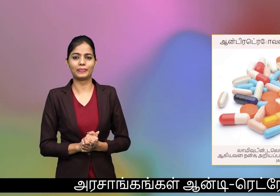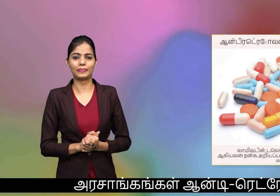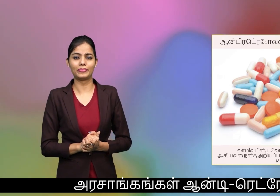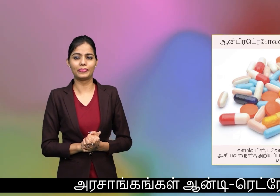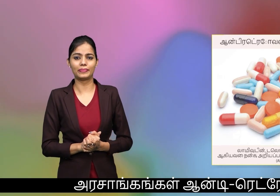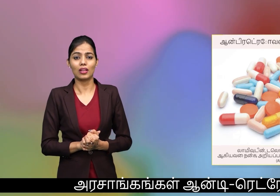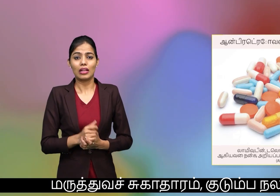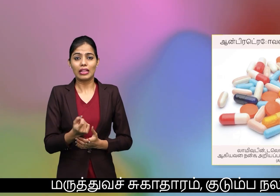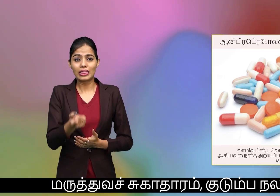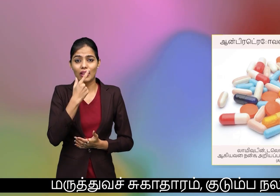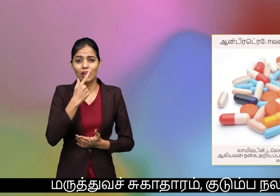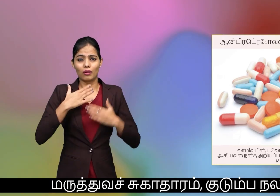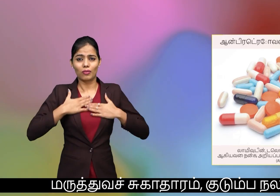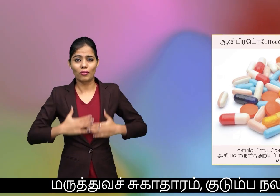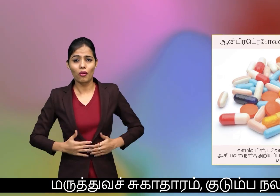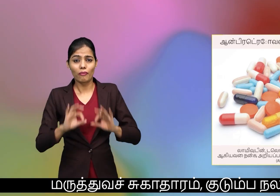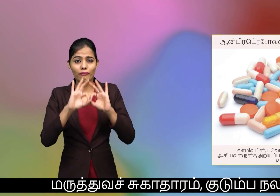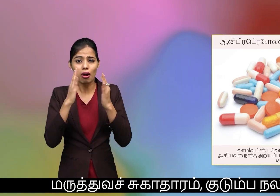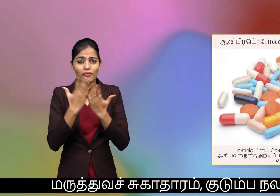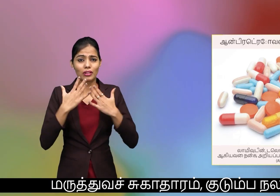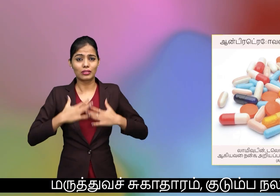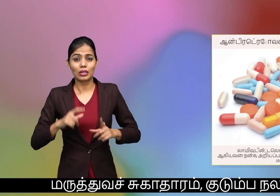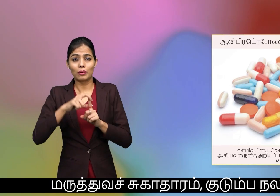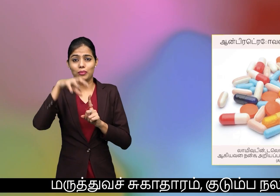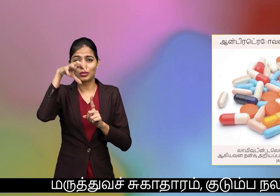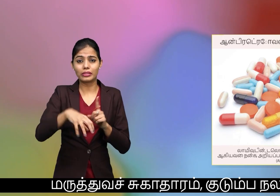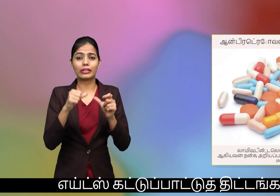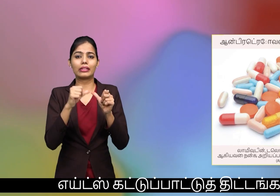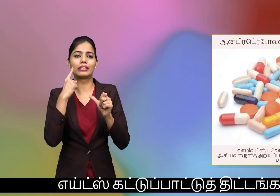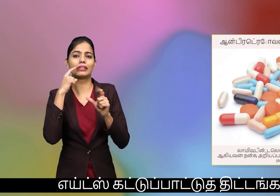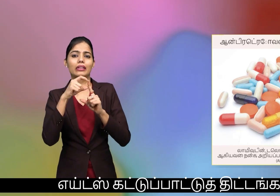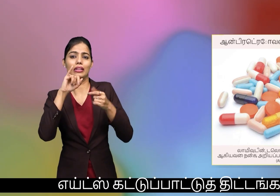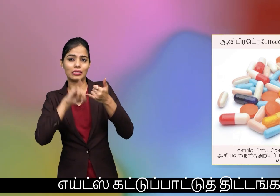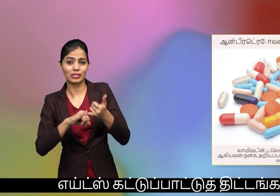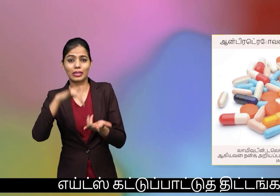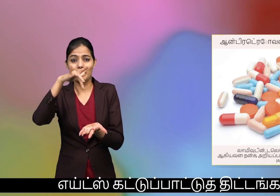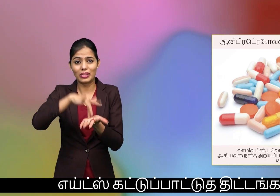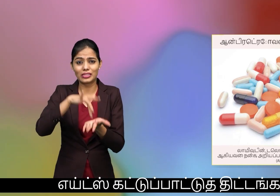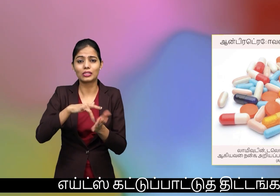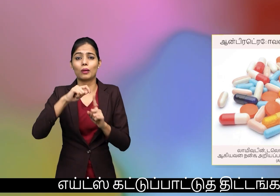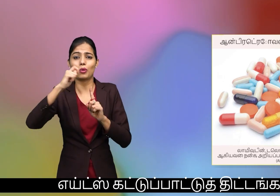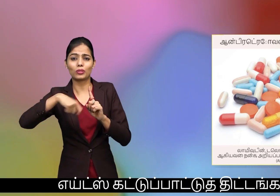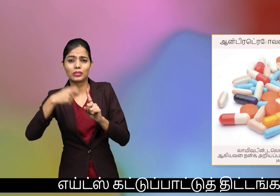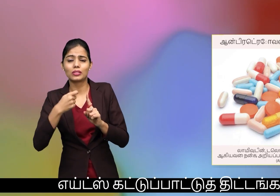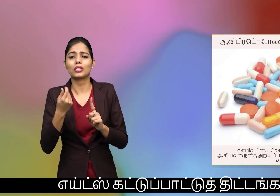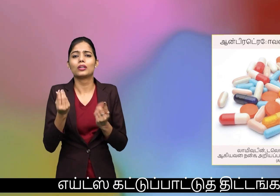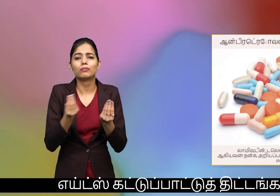நிறுவின. மருத்துவ சுகாதாரம், குடும்ப நலத்துறைகள் எய்ட்ஸ் கட்டுப்பாட்டு திட்டங்கள் போன்ற பல்வேறு